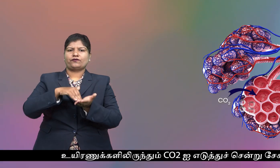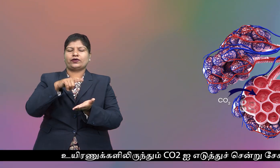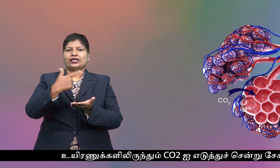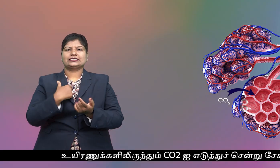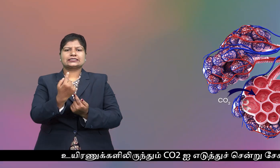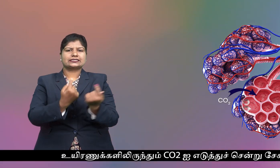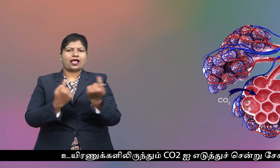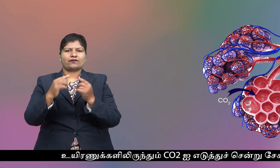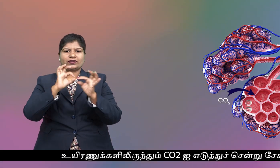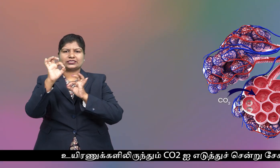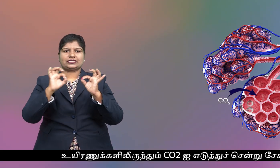சேகரிக்கிறது.